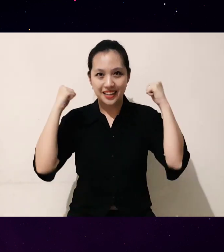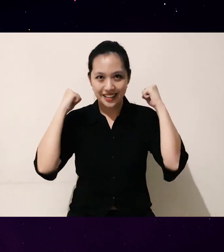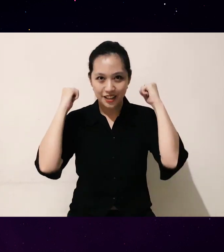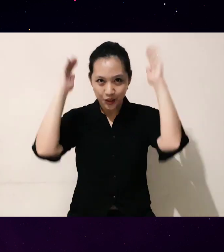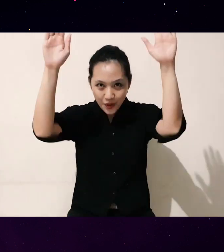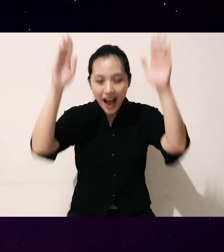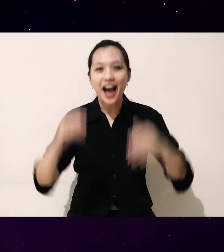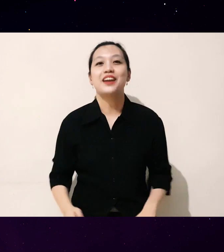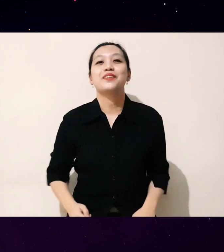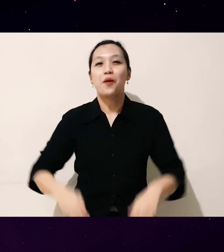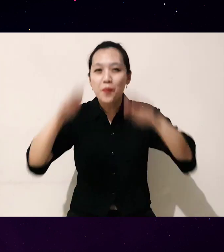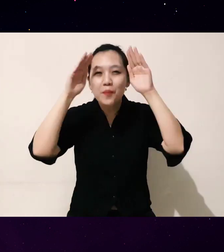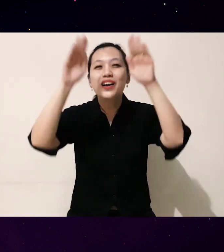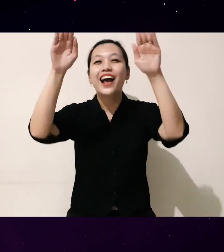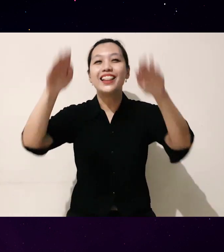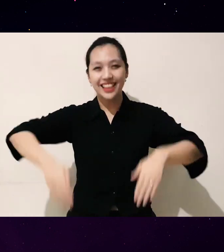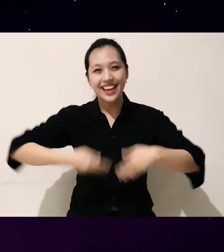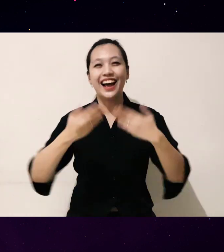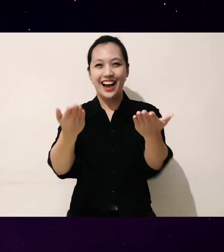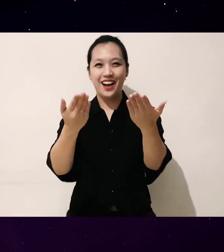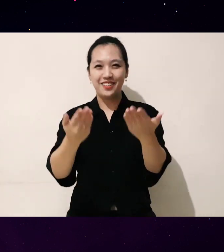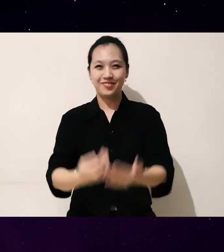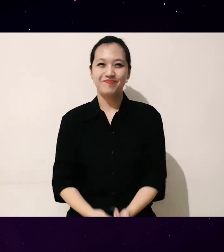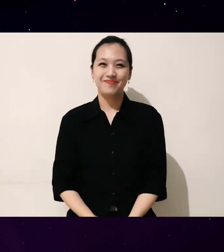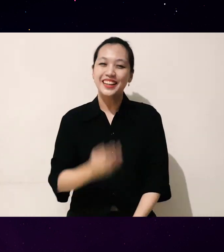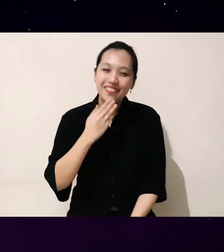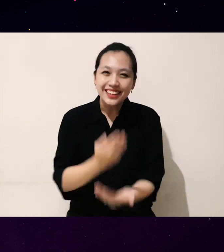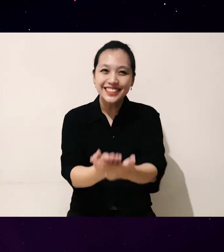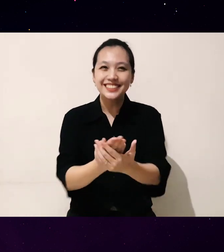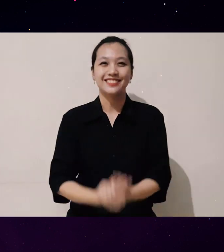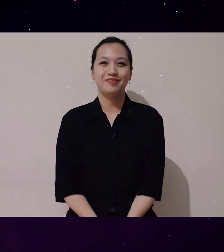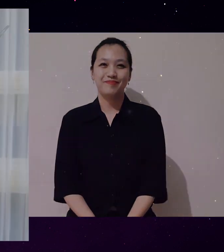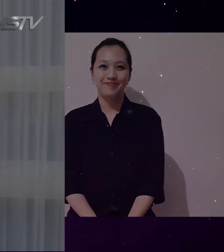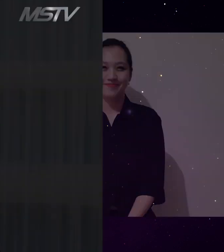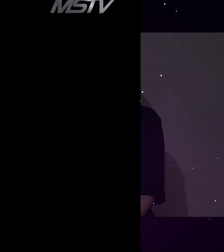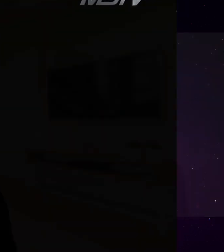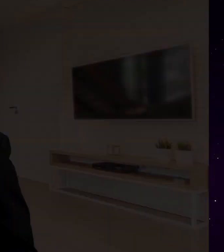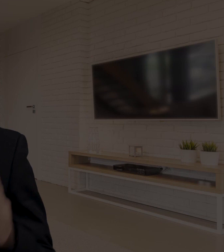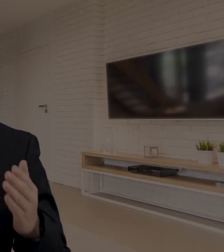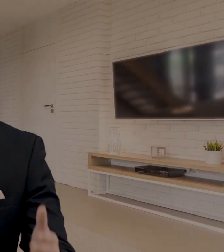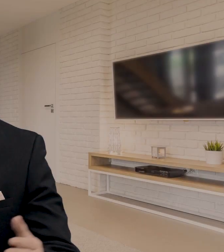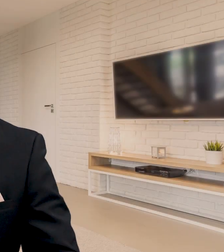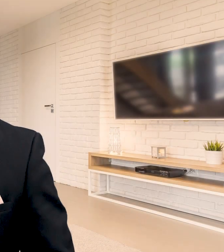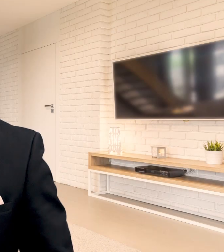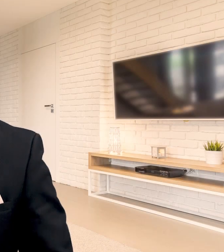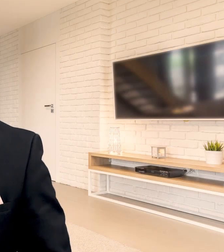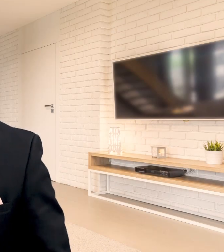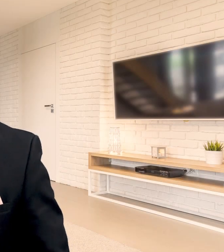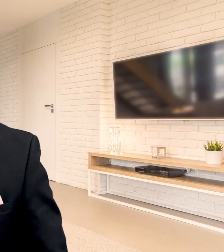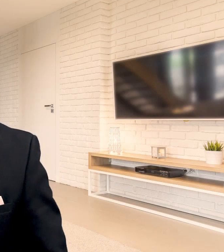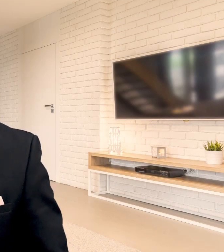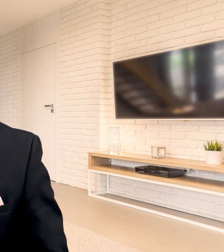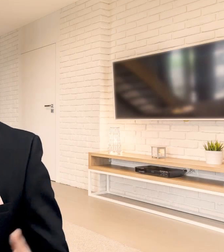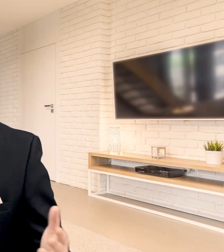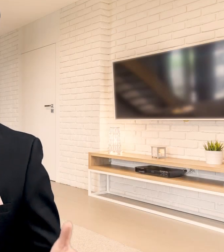Tuhan. Mari kita punya postur yang baru karena kemenangan telah menanti Anda. God bless you. Puji Tuhan, Bapak Ibu